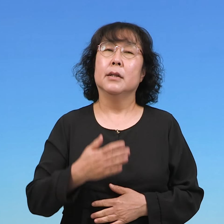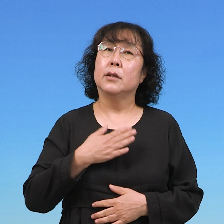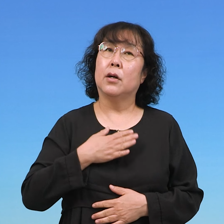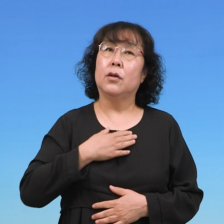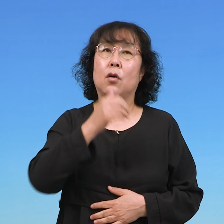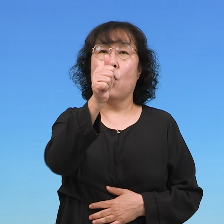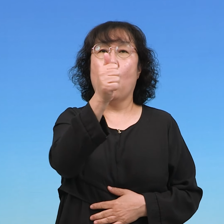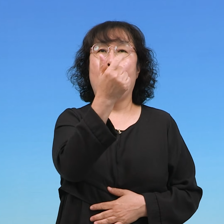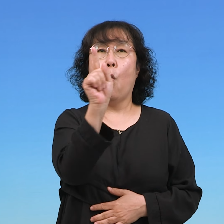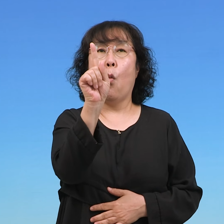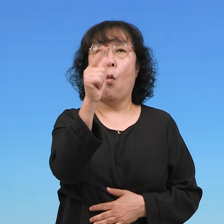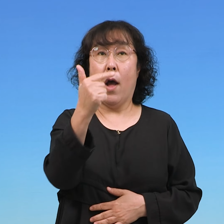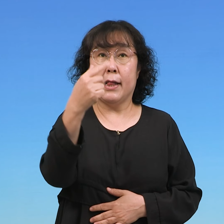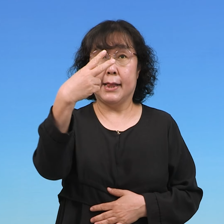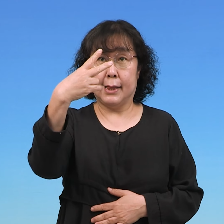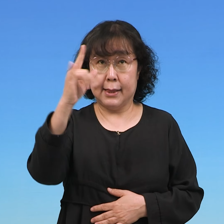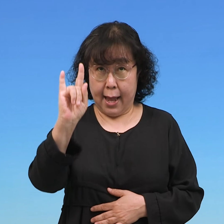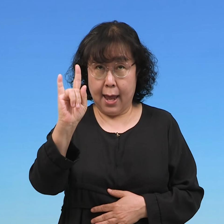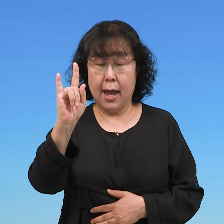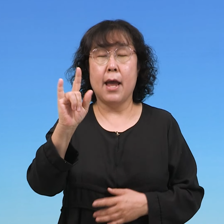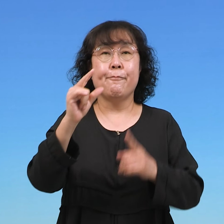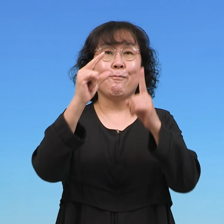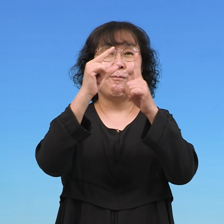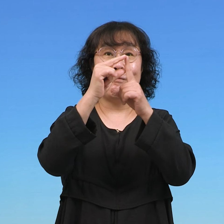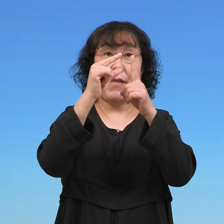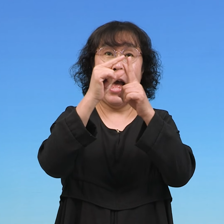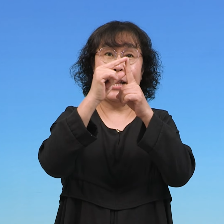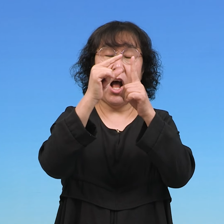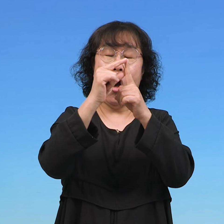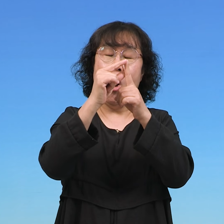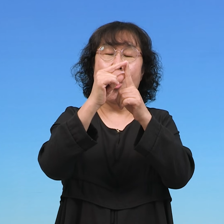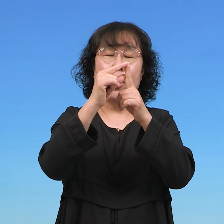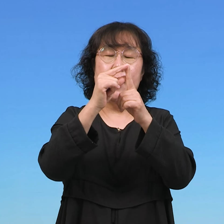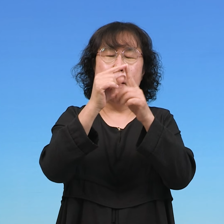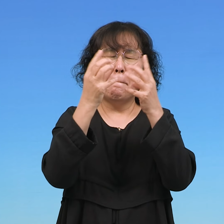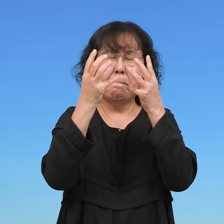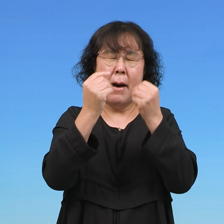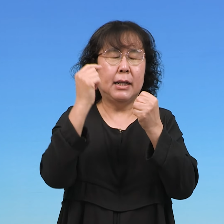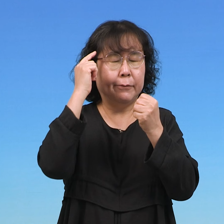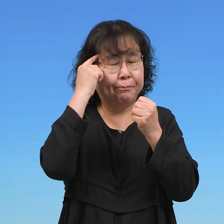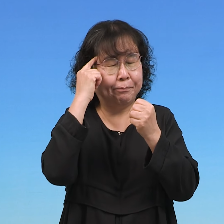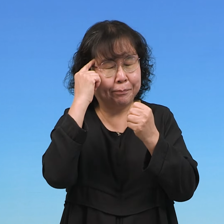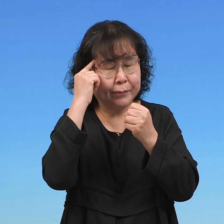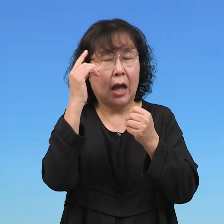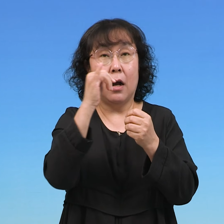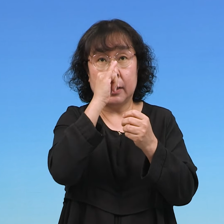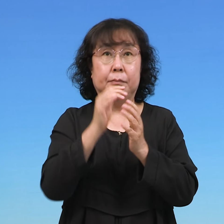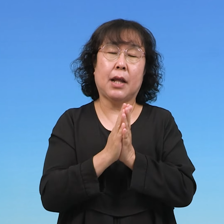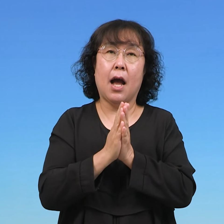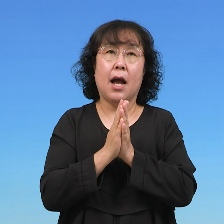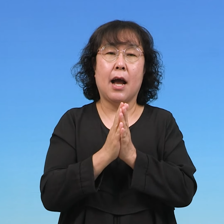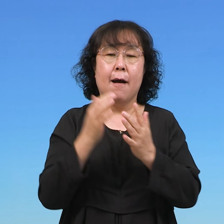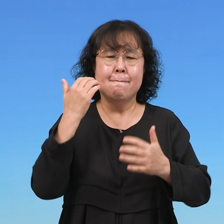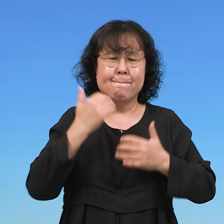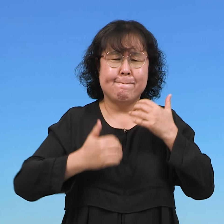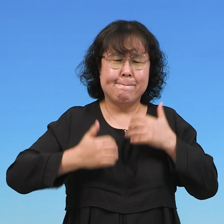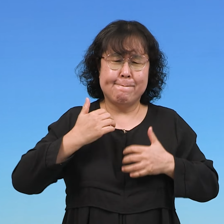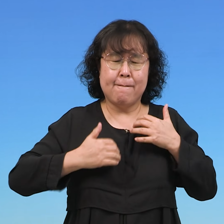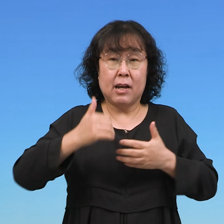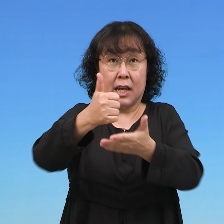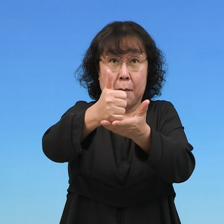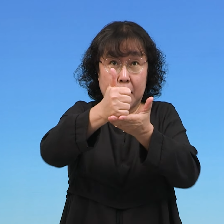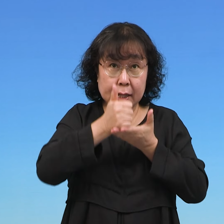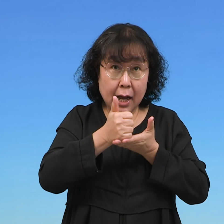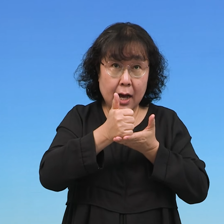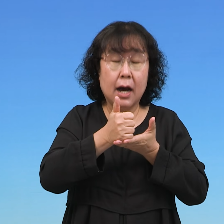요즘 저는 이 환대라는 이 단어에 이 마음이 지금 굉장히 쏠려 있습니다. 그래서 이